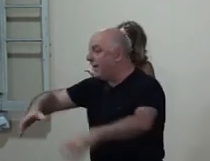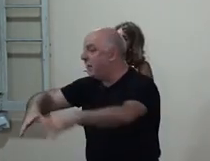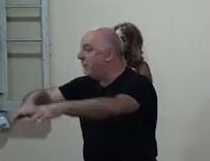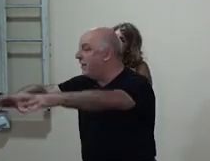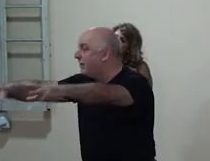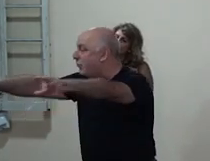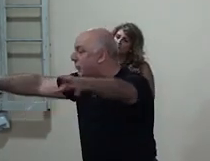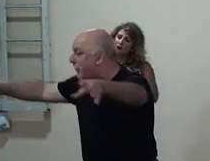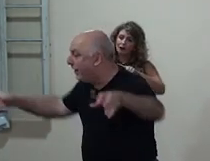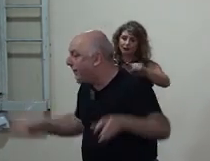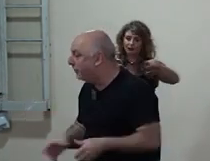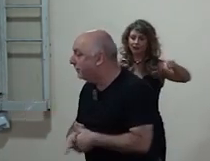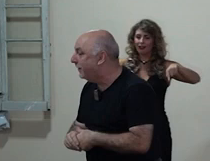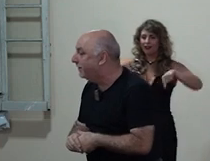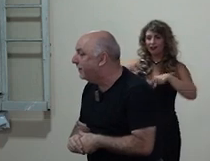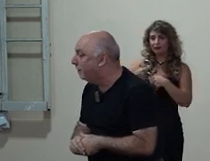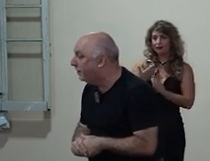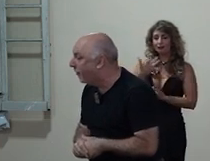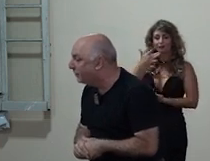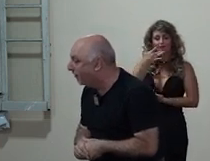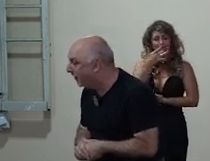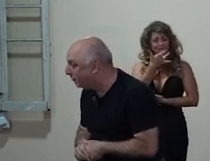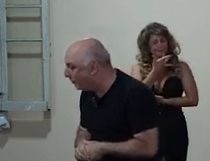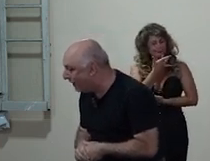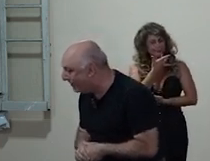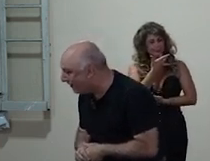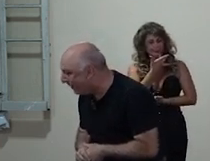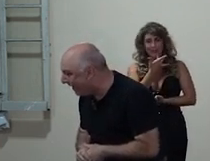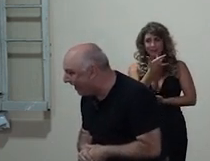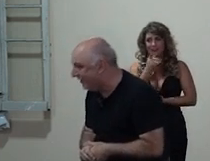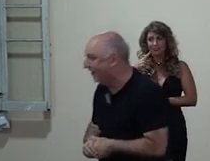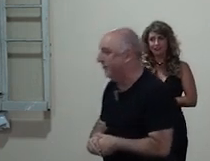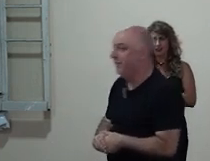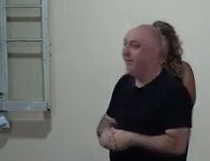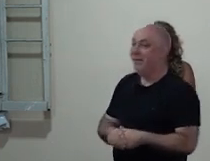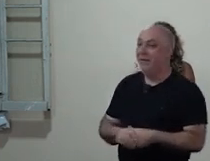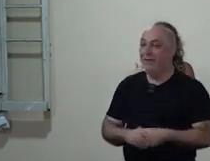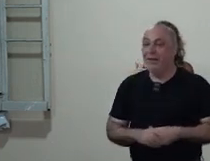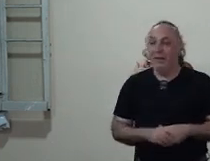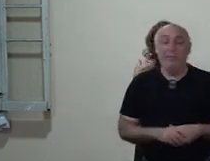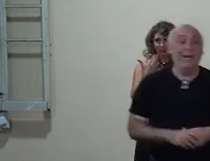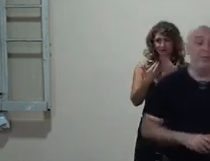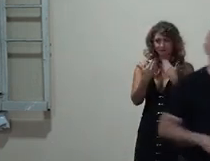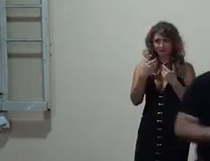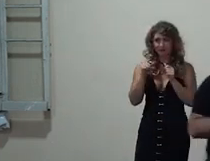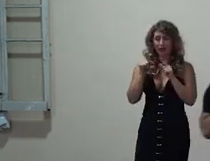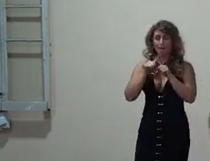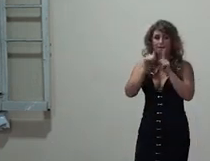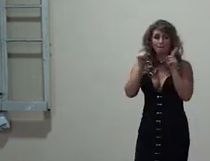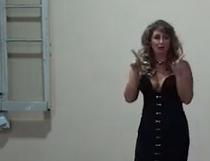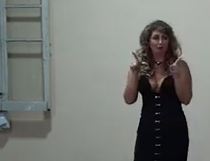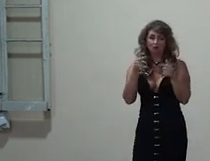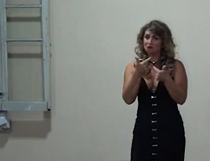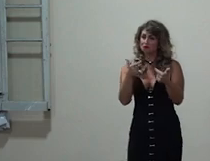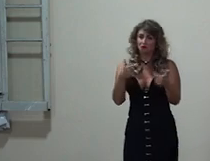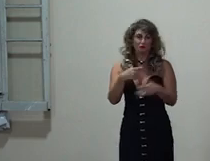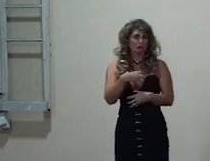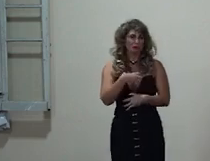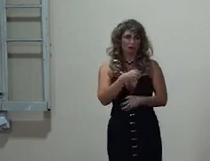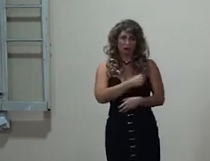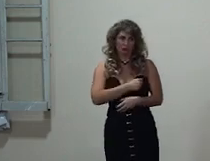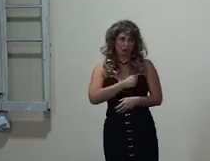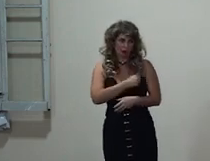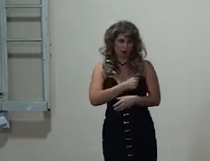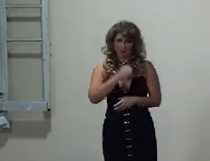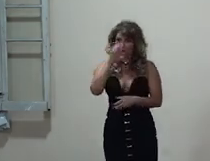e daquela mesa gourmet que você fazia para nós uma vez por mês na sua casa. Mas eu não sinto saudade do Eduardo, sabe